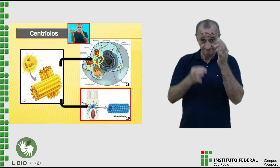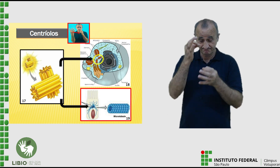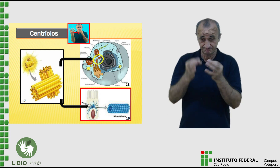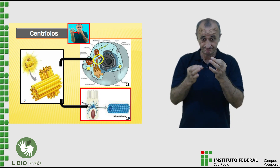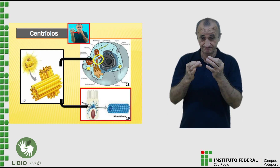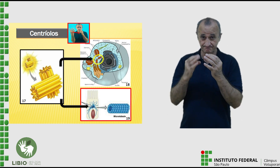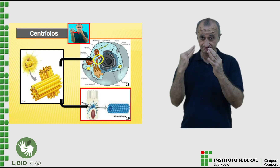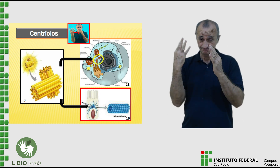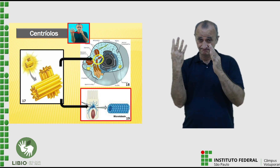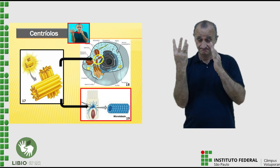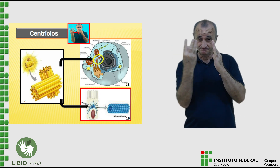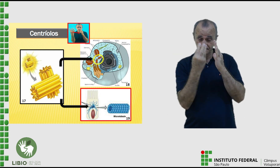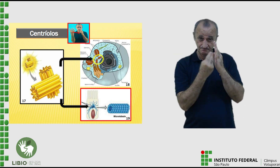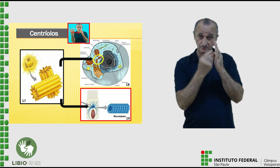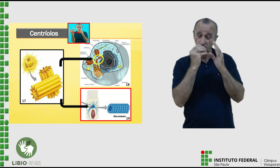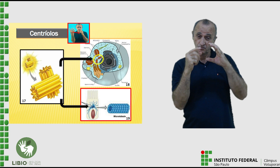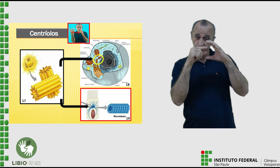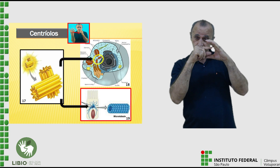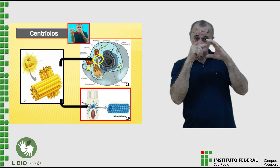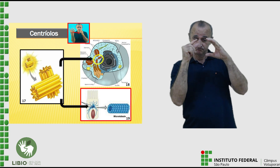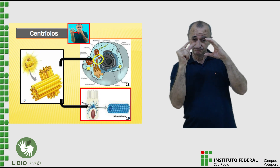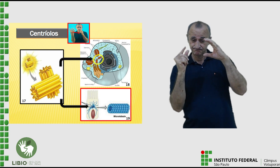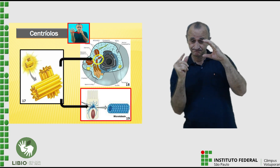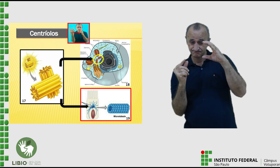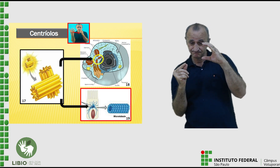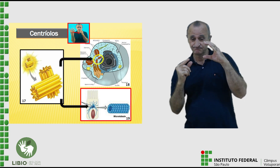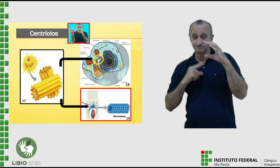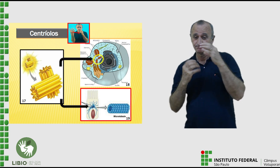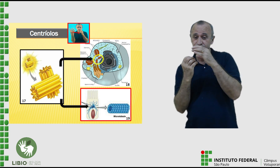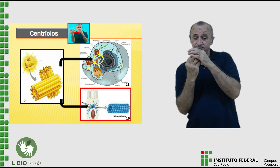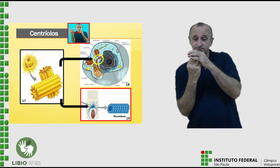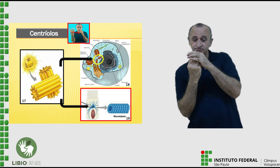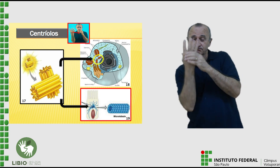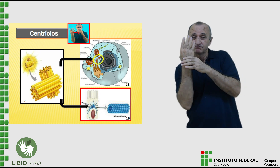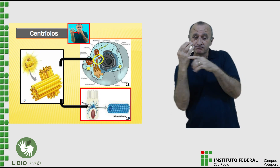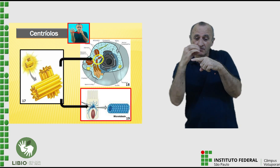Então, eles, centríolos, são formados de